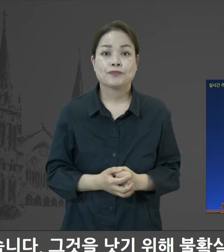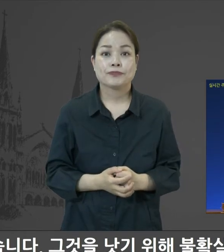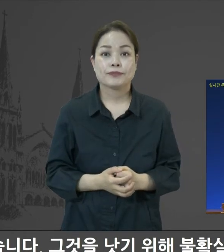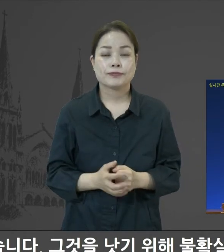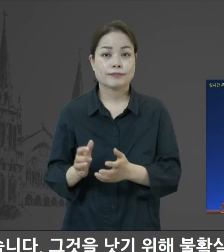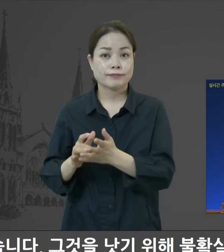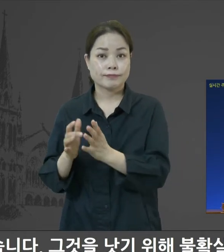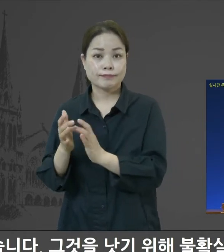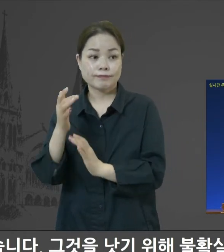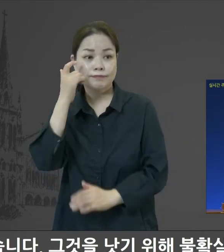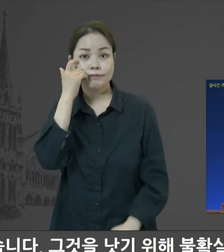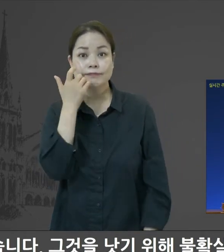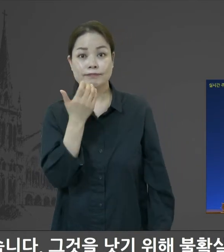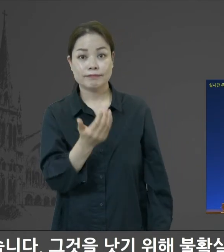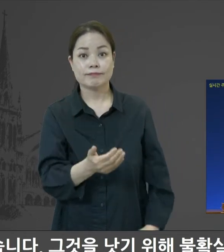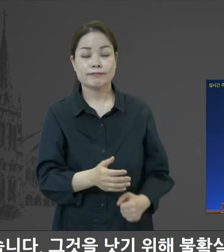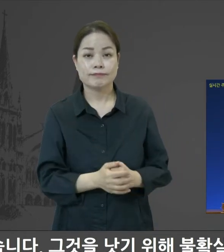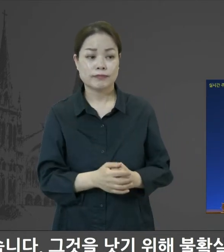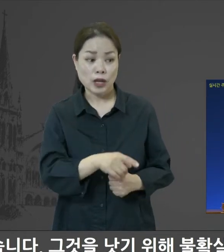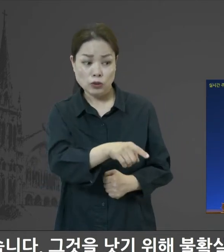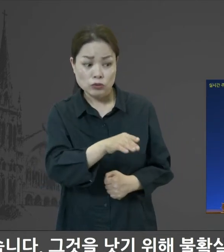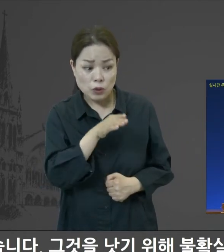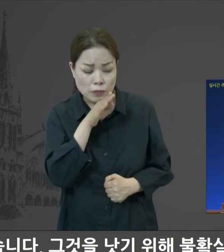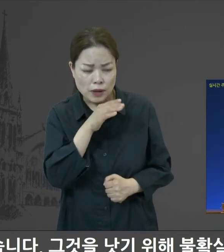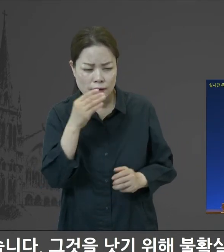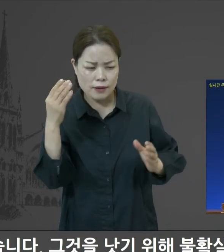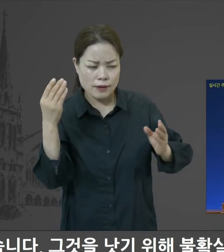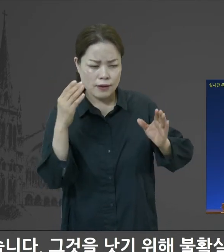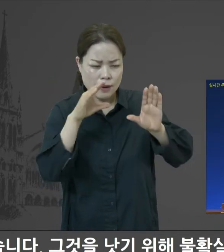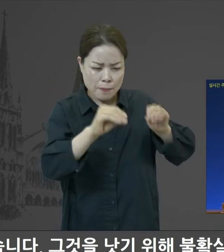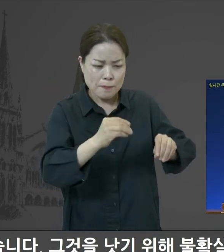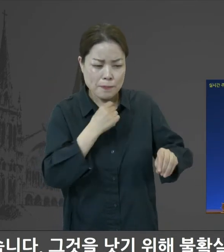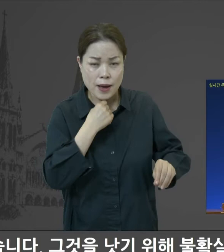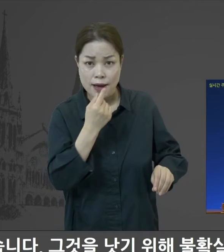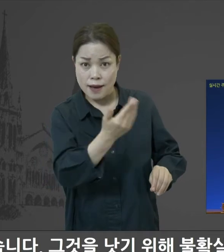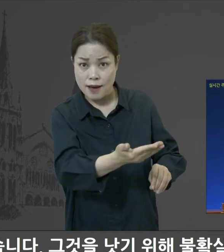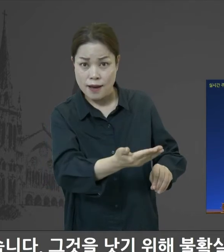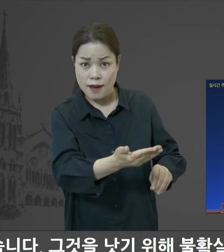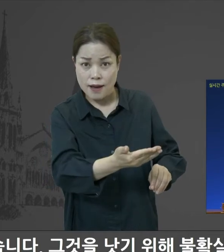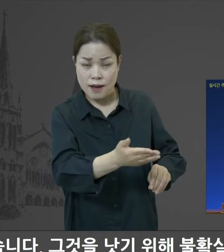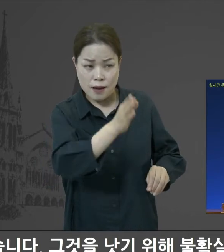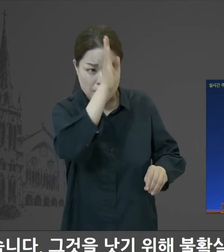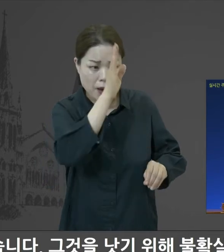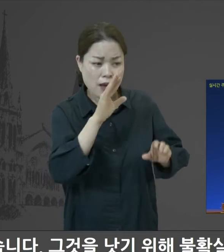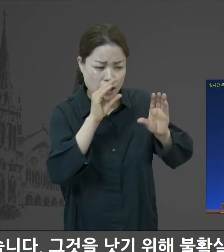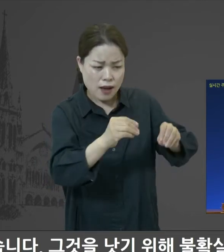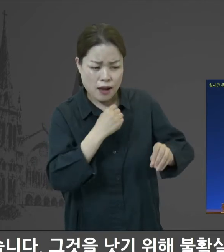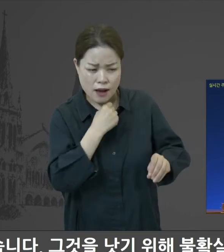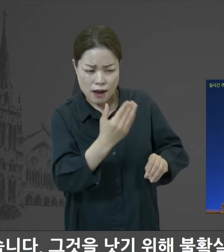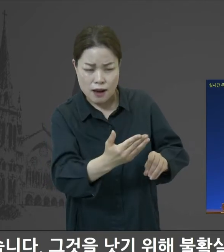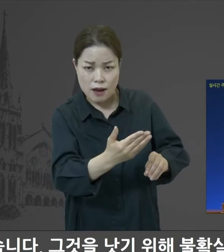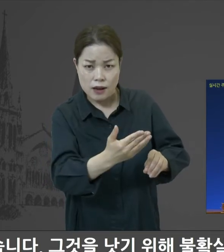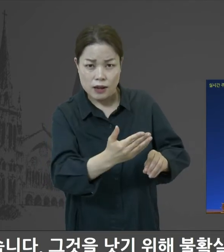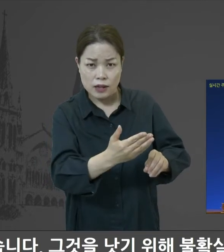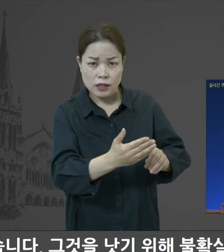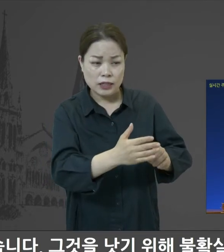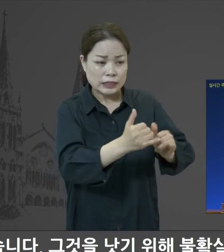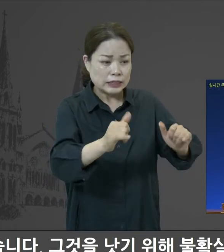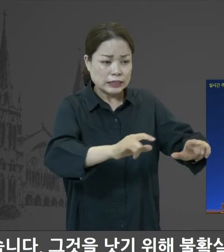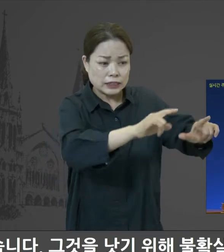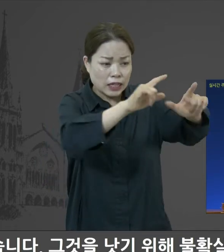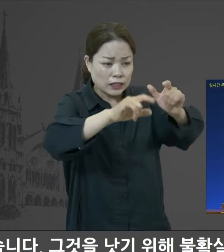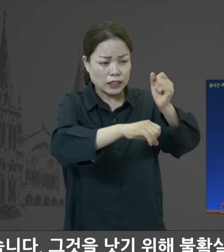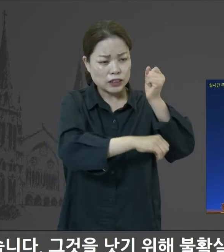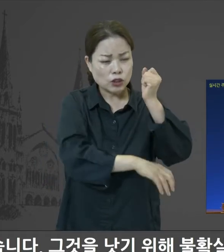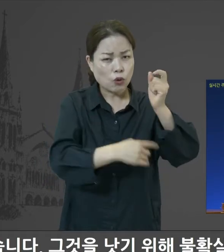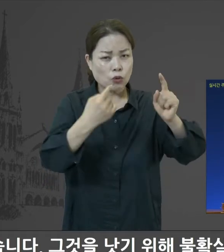그래서 예수님은 질문하신 것이죠. 네가 정말 낫고자 하느냐? 정말 네가 인생의 근원적인 문제에 대해서 너가